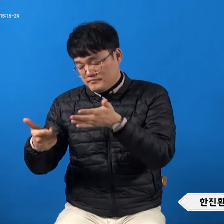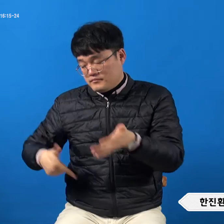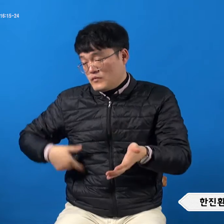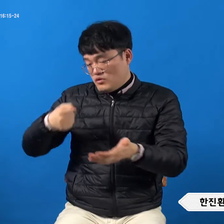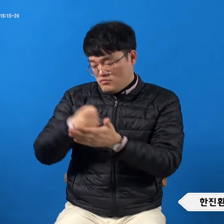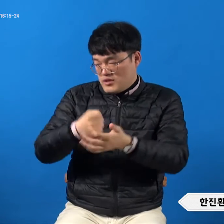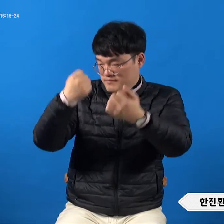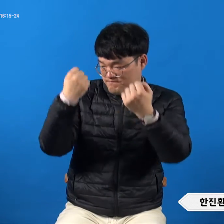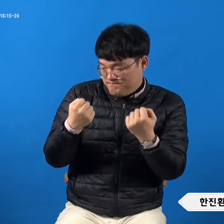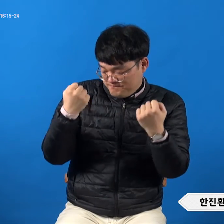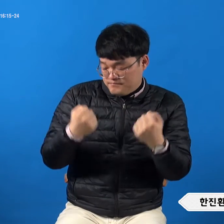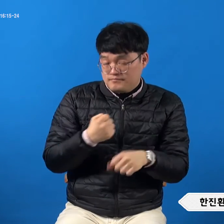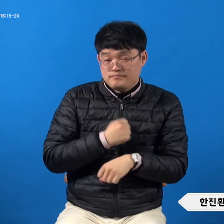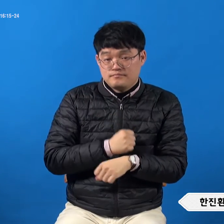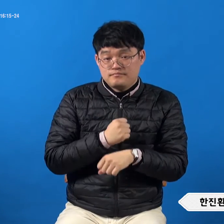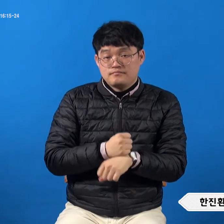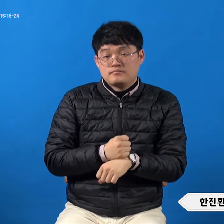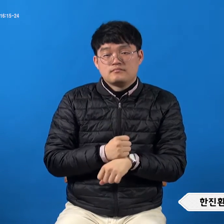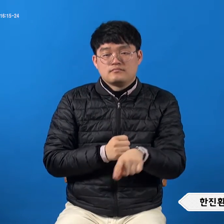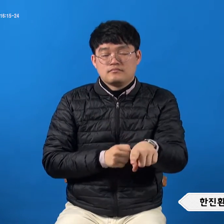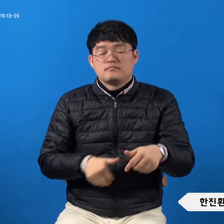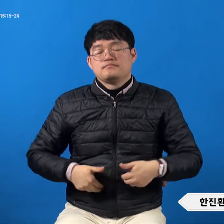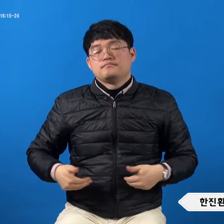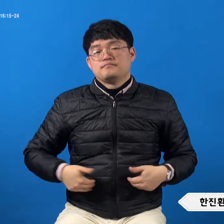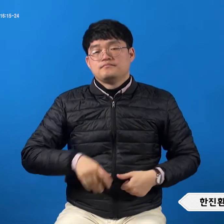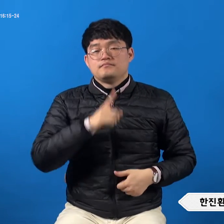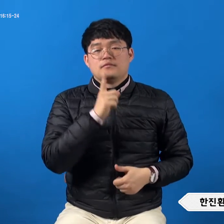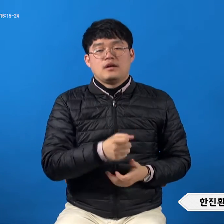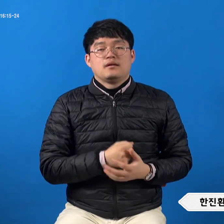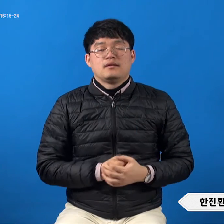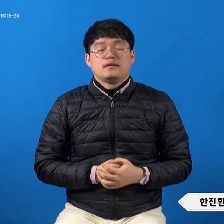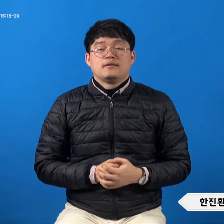용기를 북돋아주고 일으켜 세워주는 것입니다.